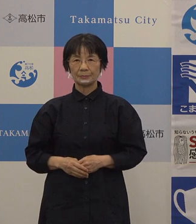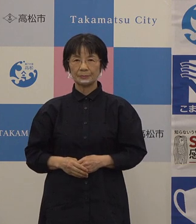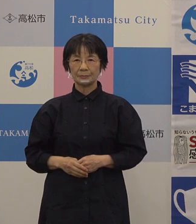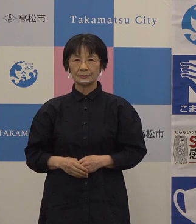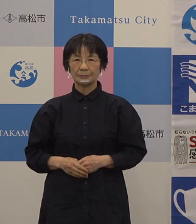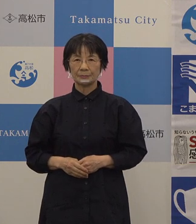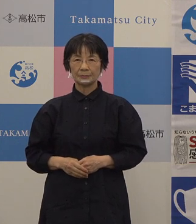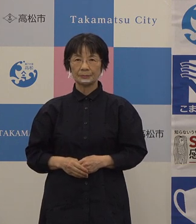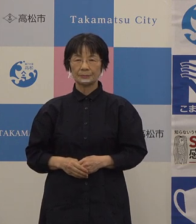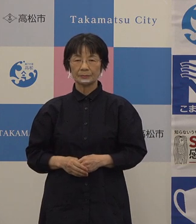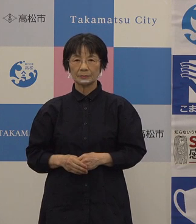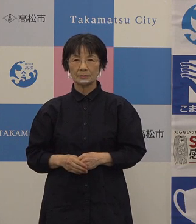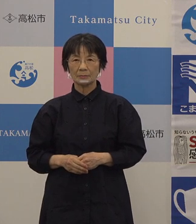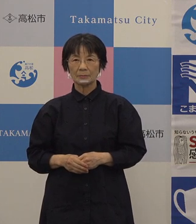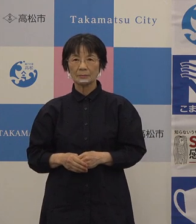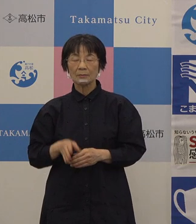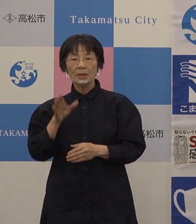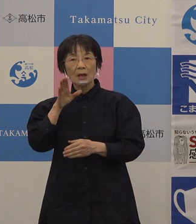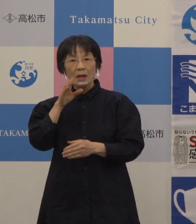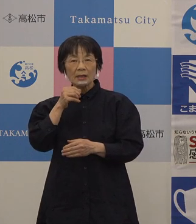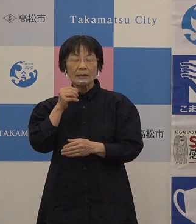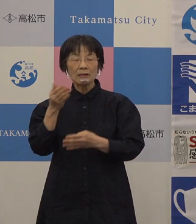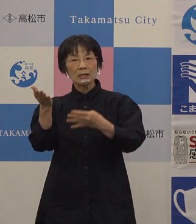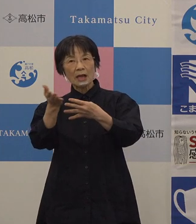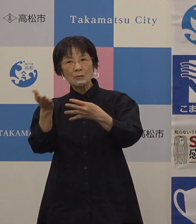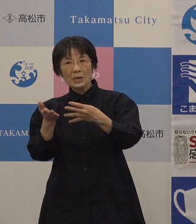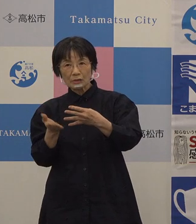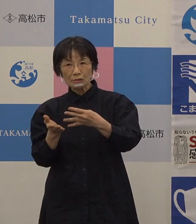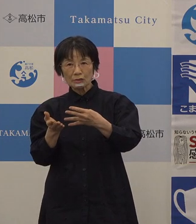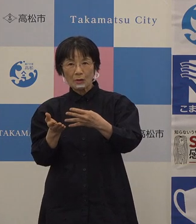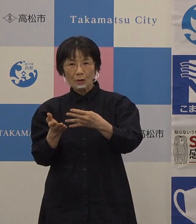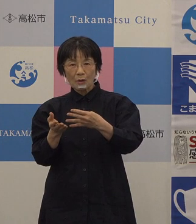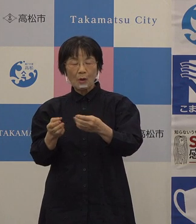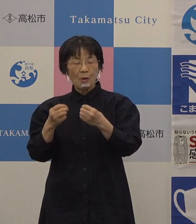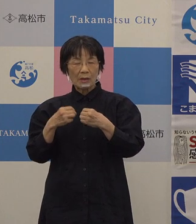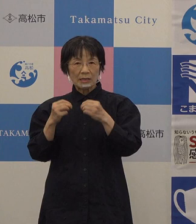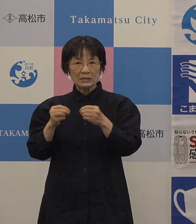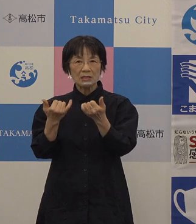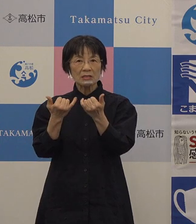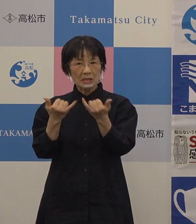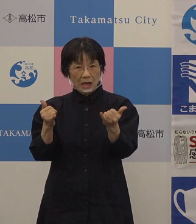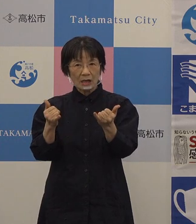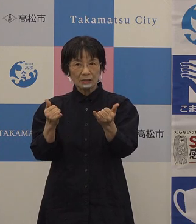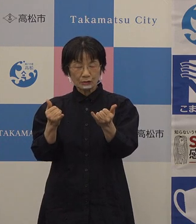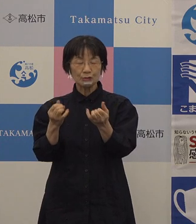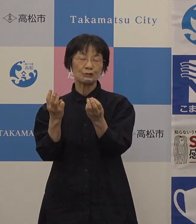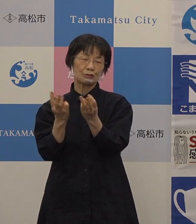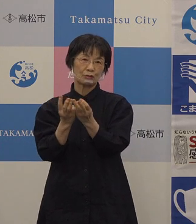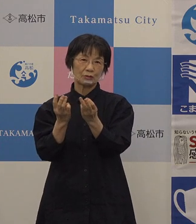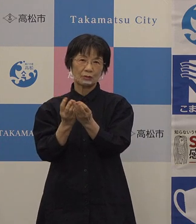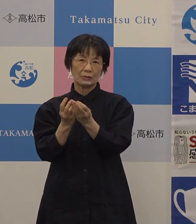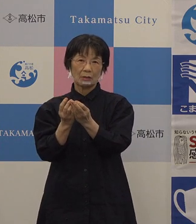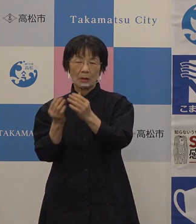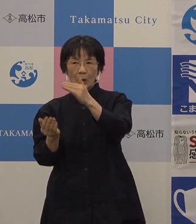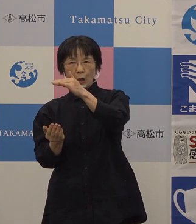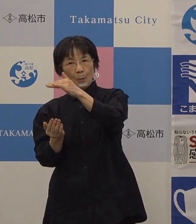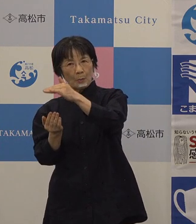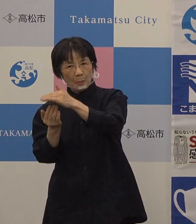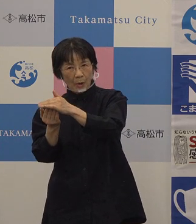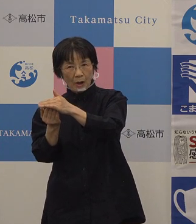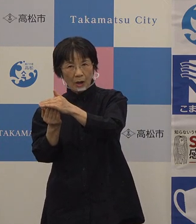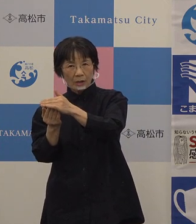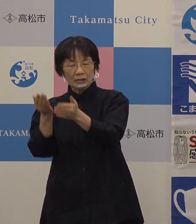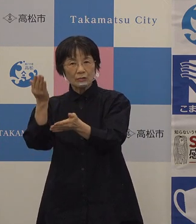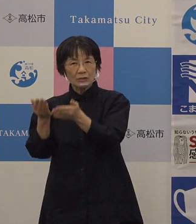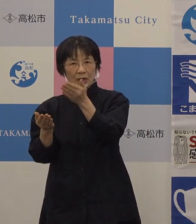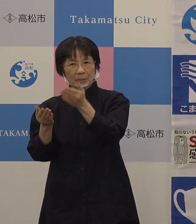。一方年代別の累積新規感染者数の推移でございますがピーク時がより少ないと